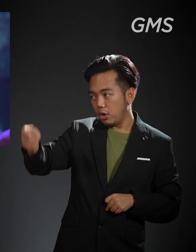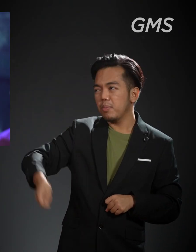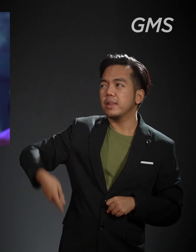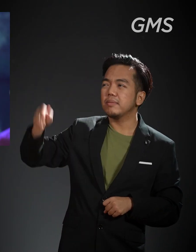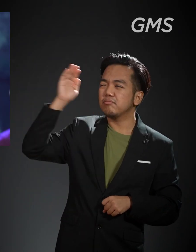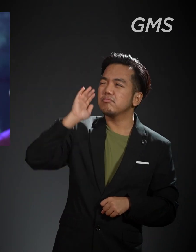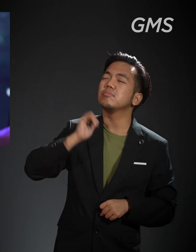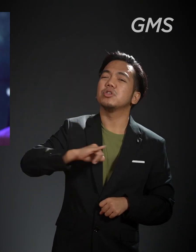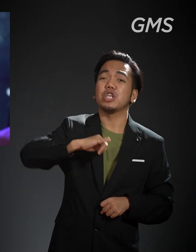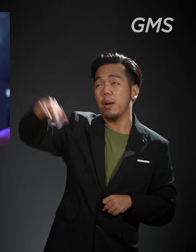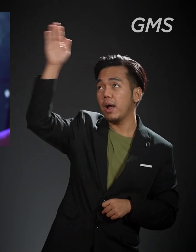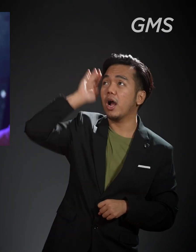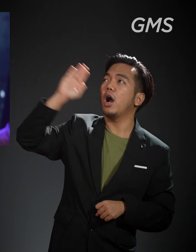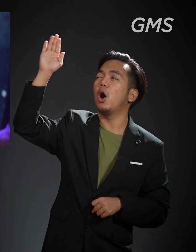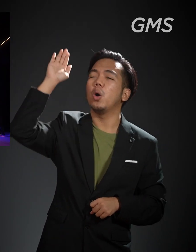Tuhan, ku